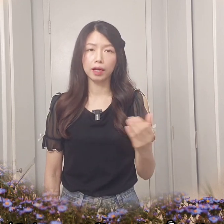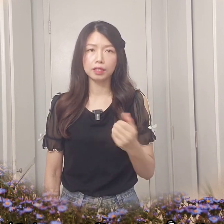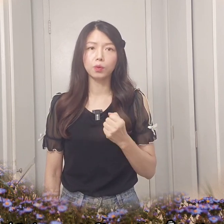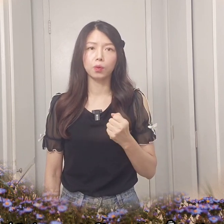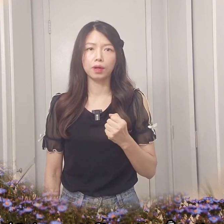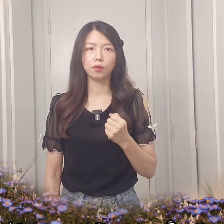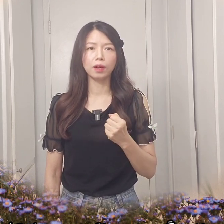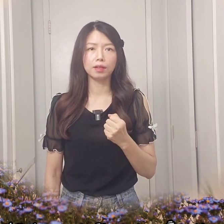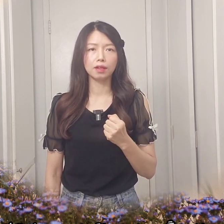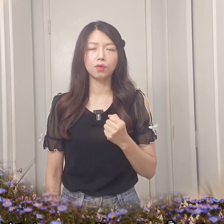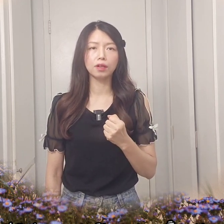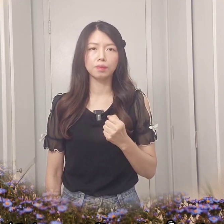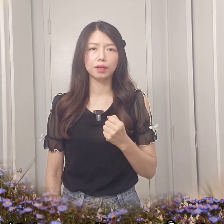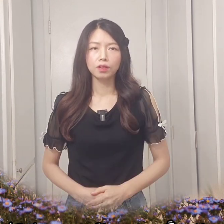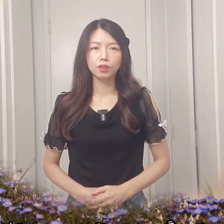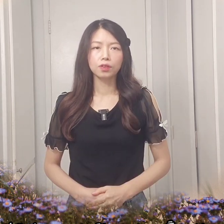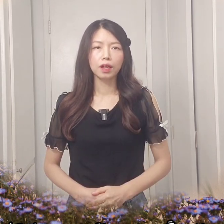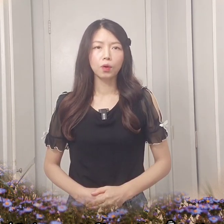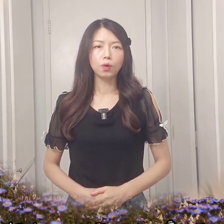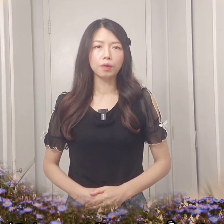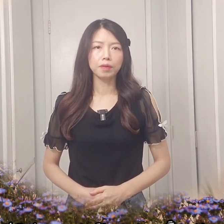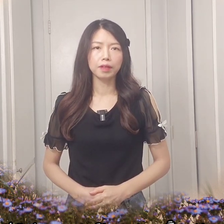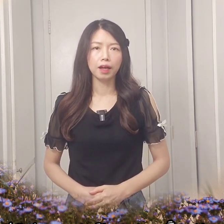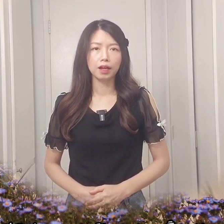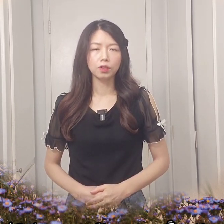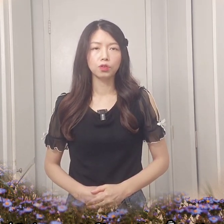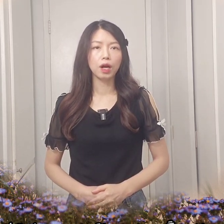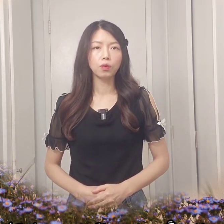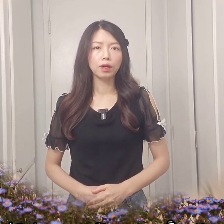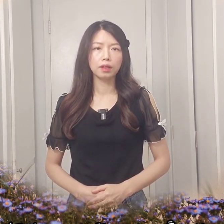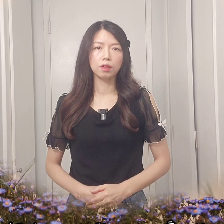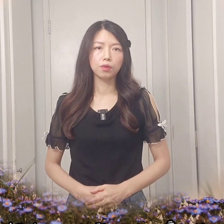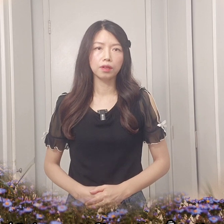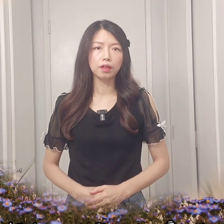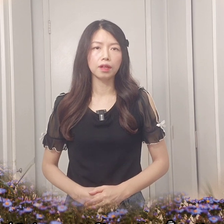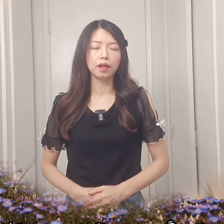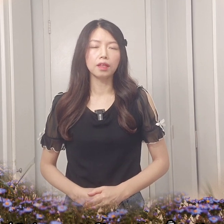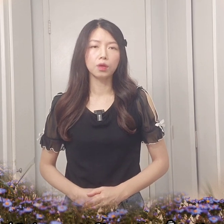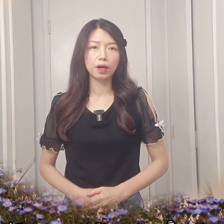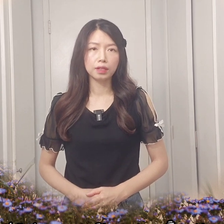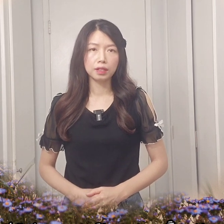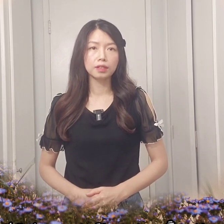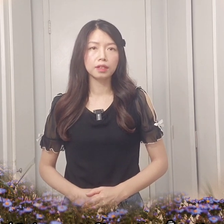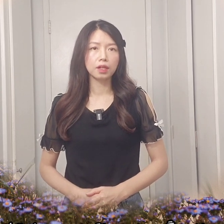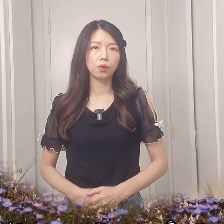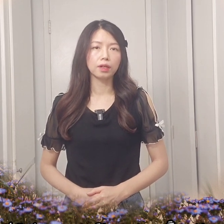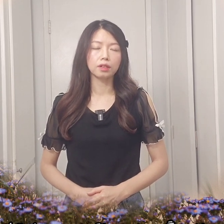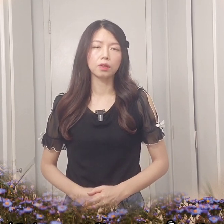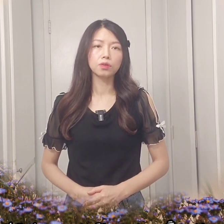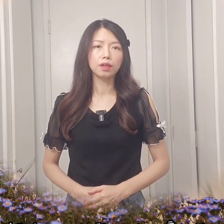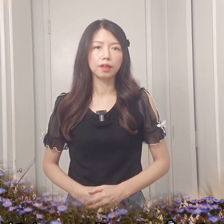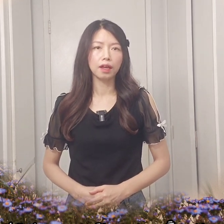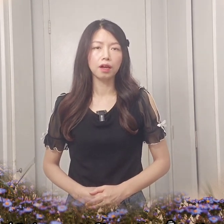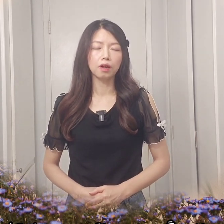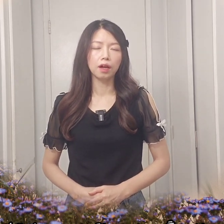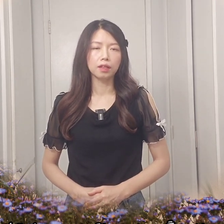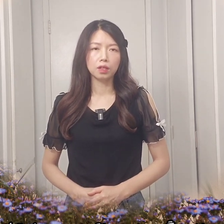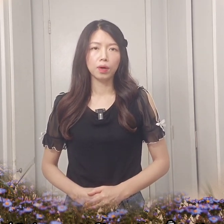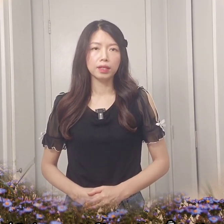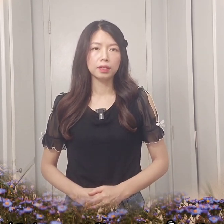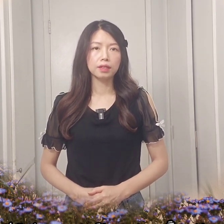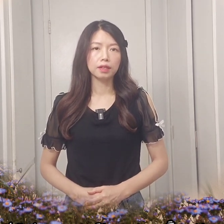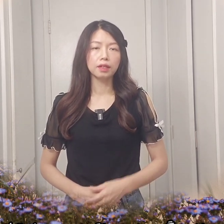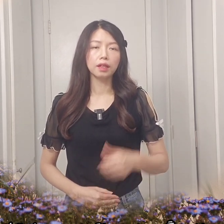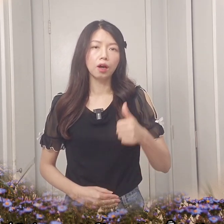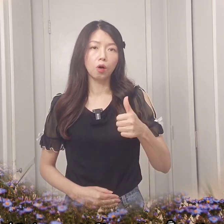몸을 가지고 라고 한 뜻의 수어가 됩니다. 주께 홀로 섭니다. 주라고 한 뜻의 수어는 지와 지읒을 이용한 그런 수어인데요.